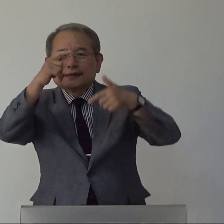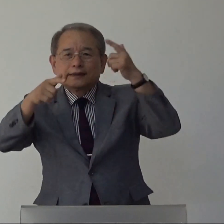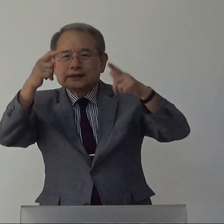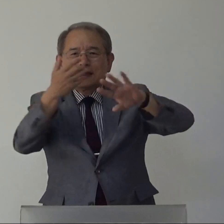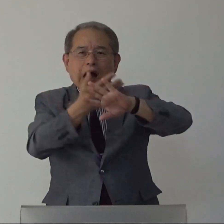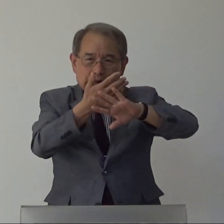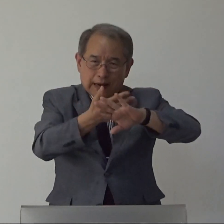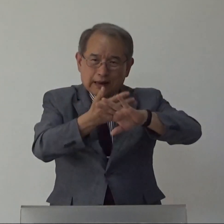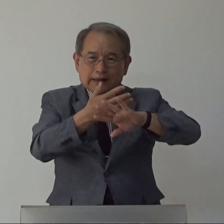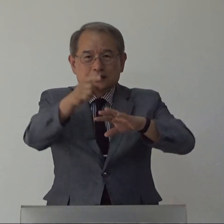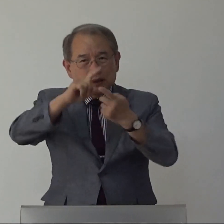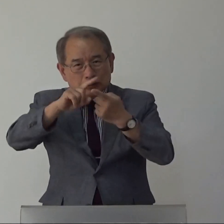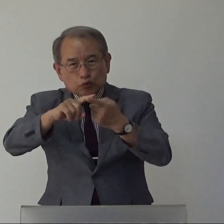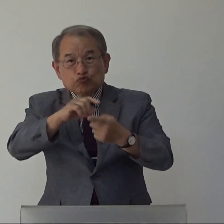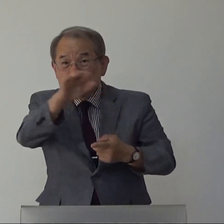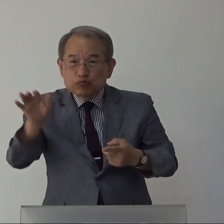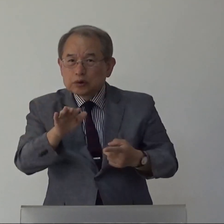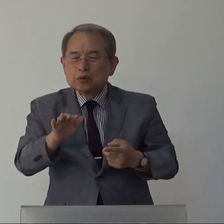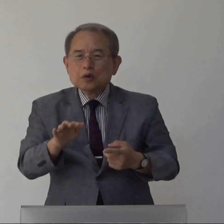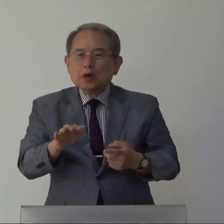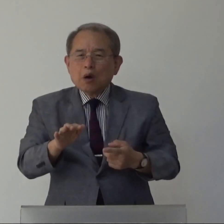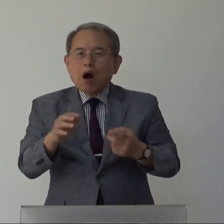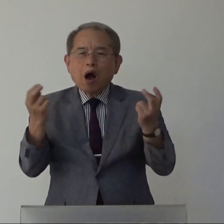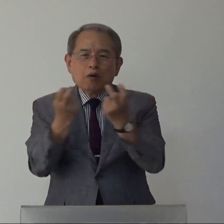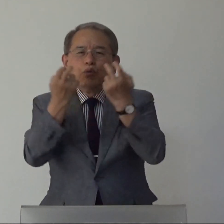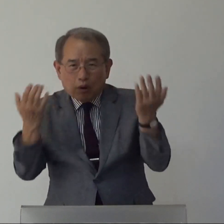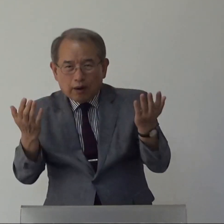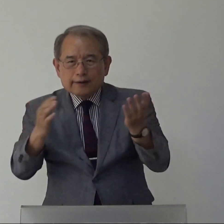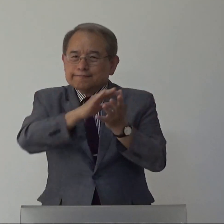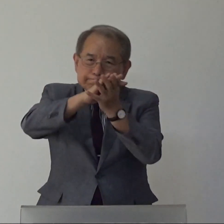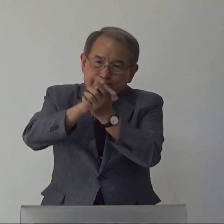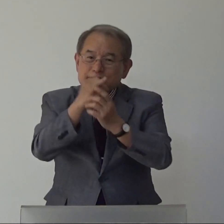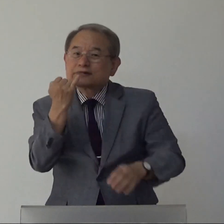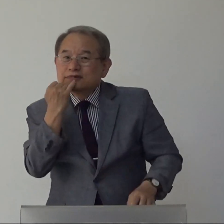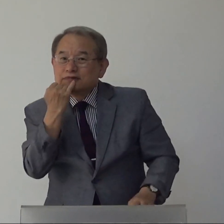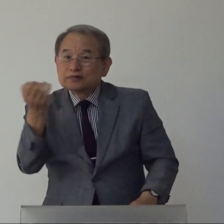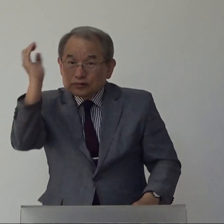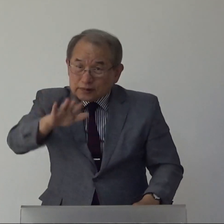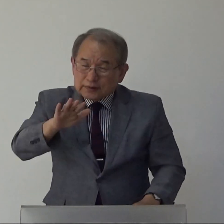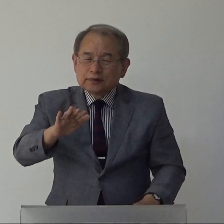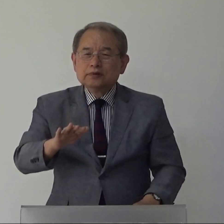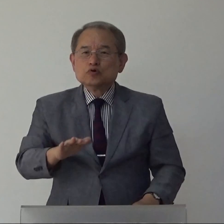세계의 여러 가지 나라에 여러 가지 얼굴색이 다른 민족들이 있고